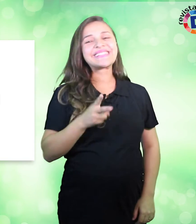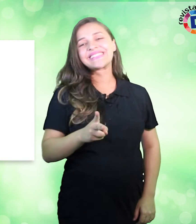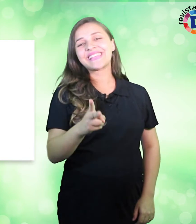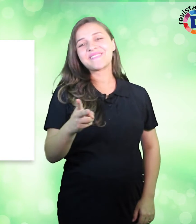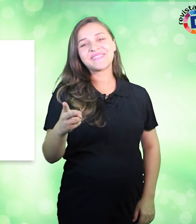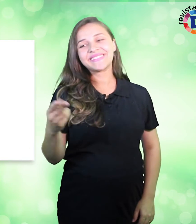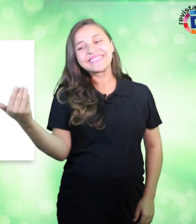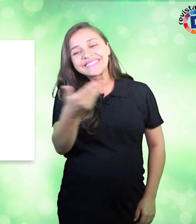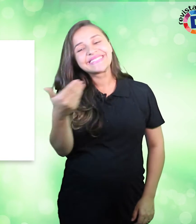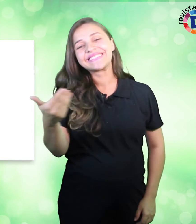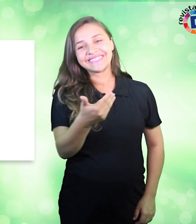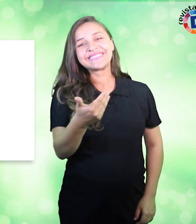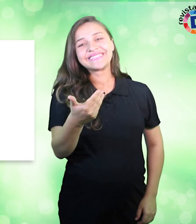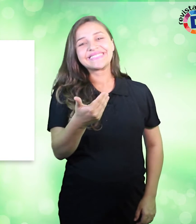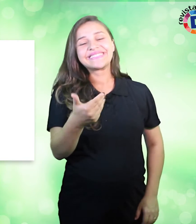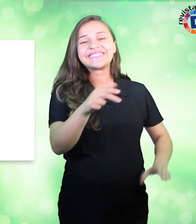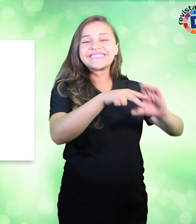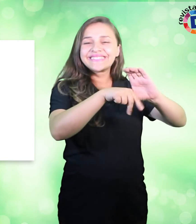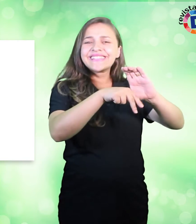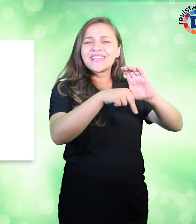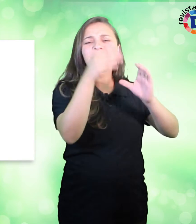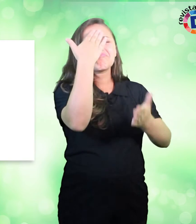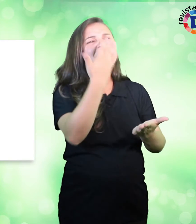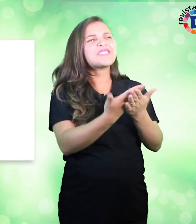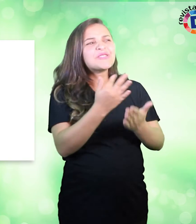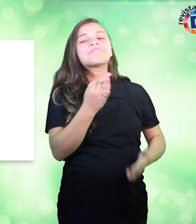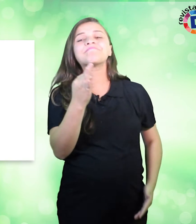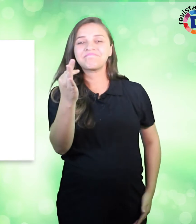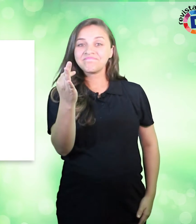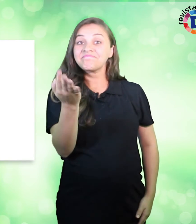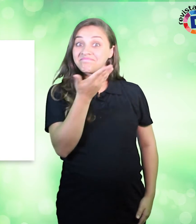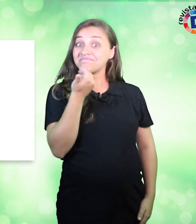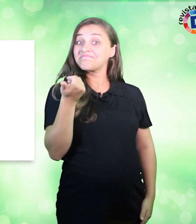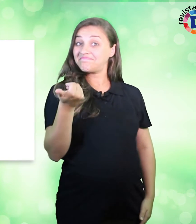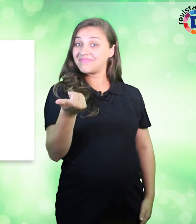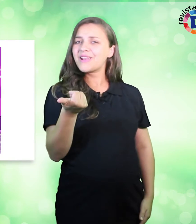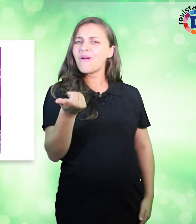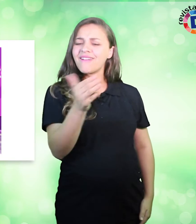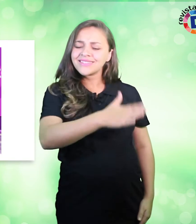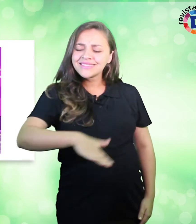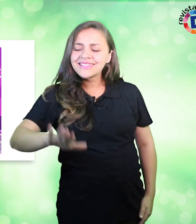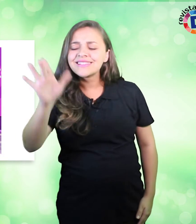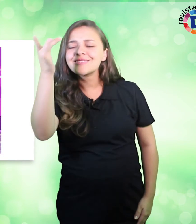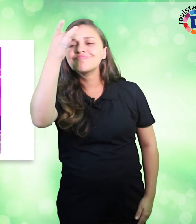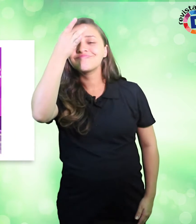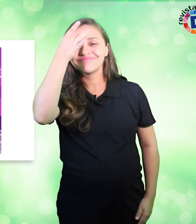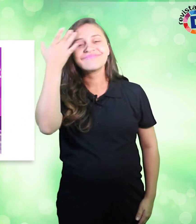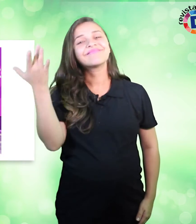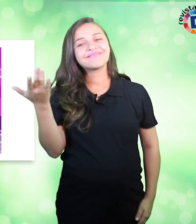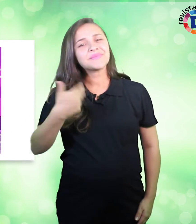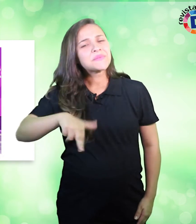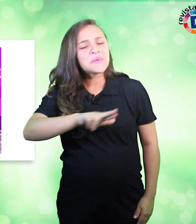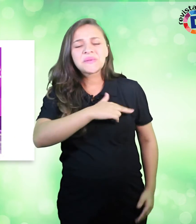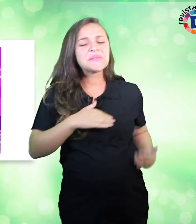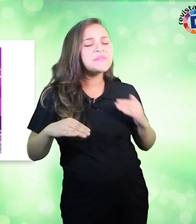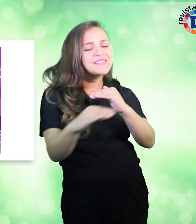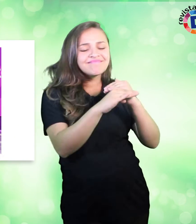que o futuro será muito melhor com crianças mais conscientes de que somos merecedores de